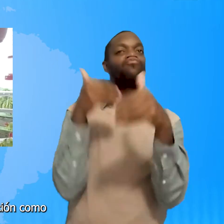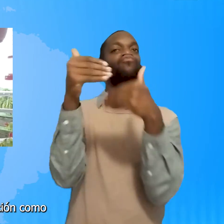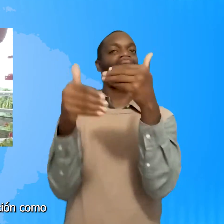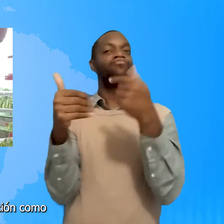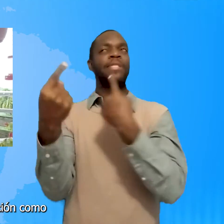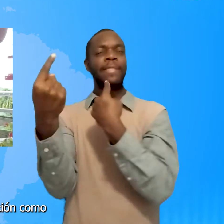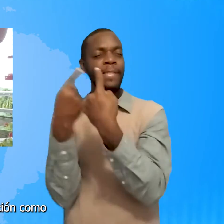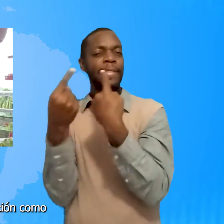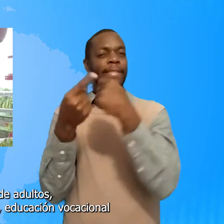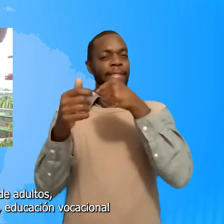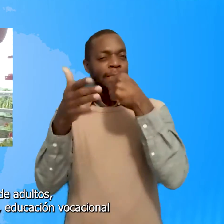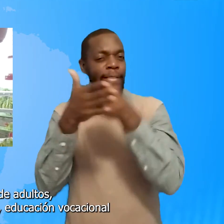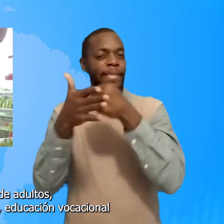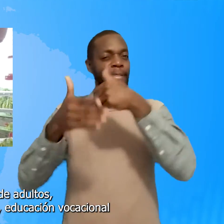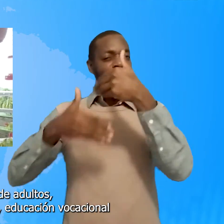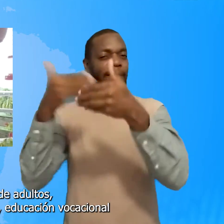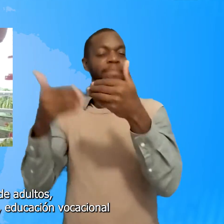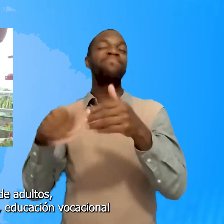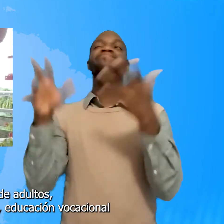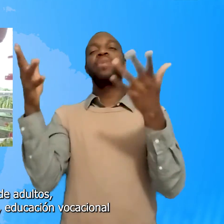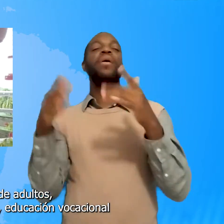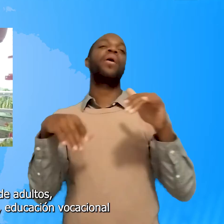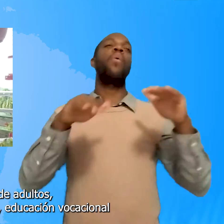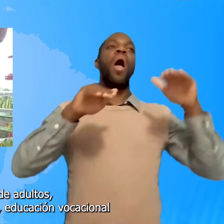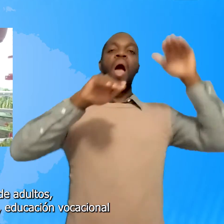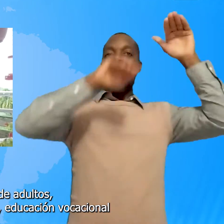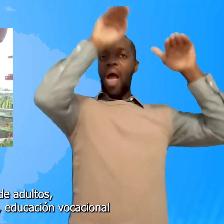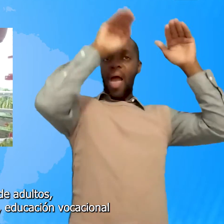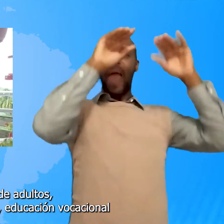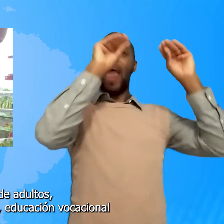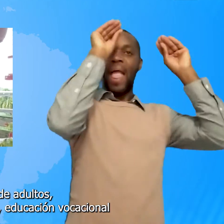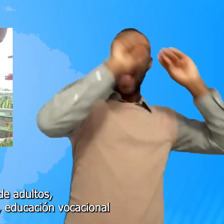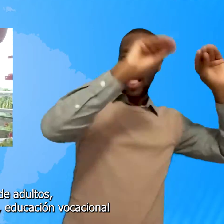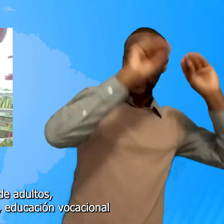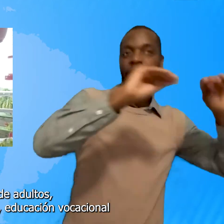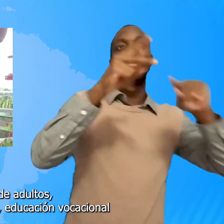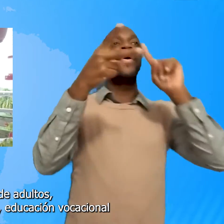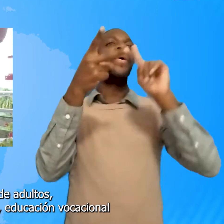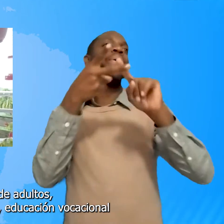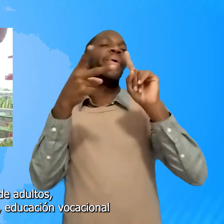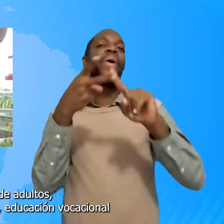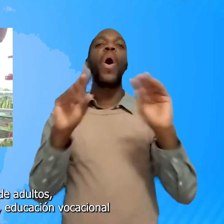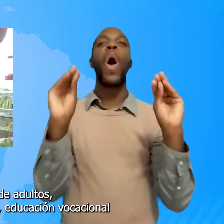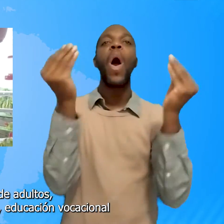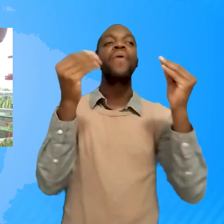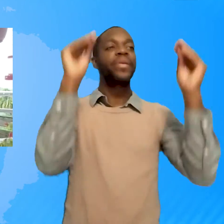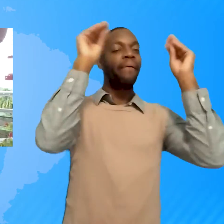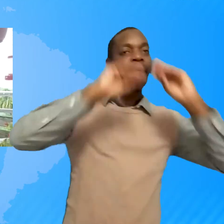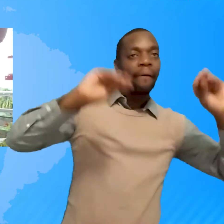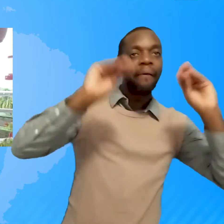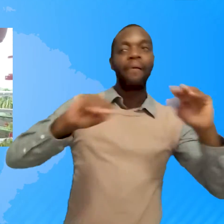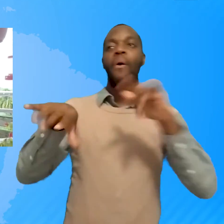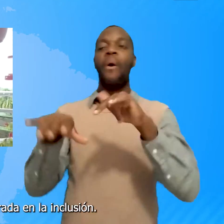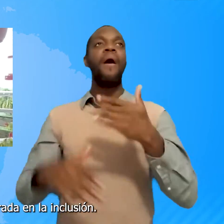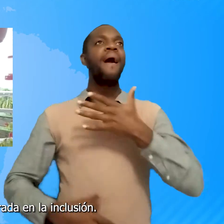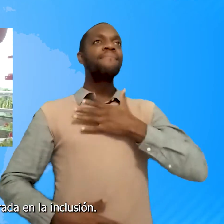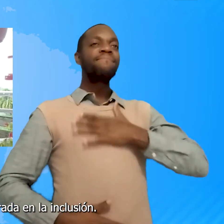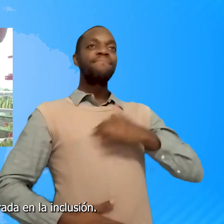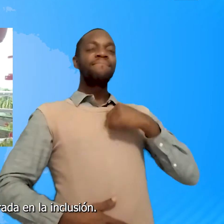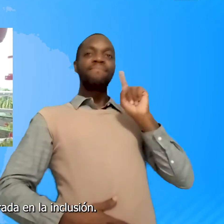de educación como educación de adultos, educación de jóvenes, educación vocacional